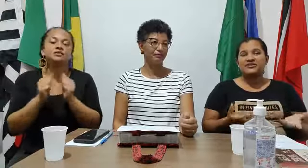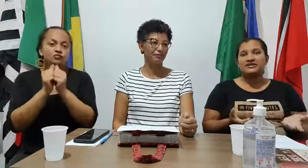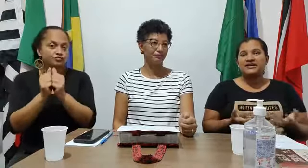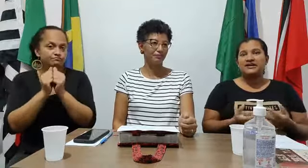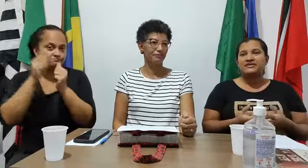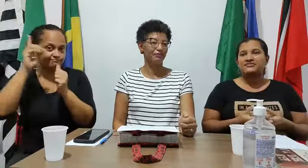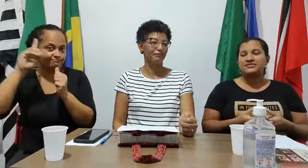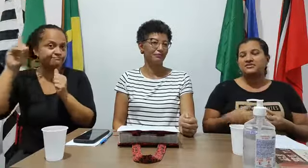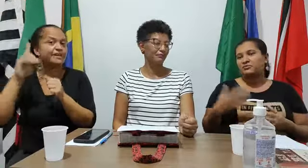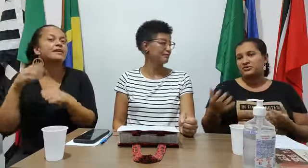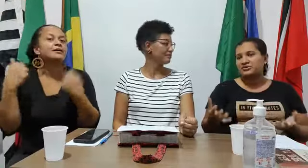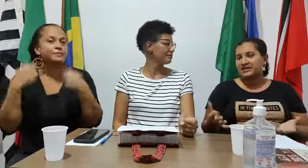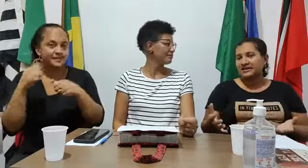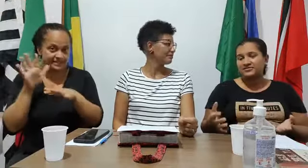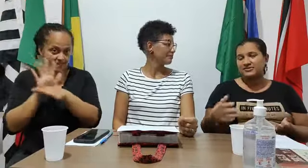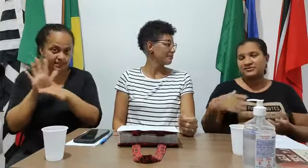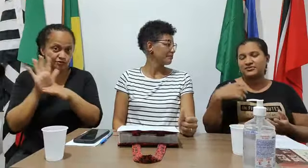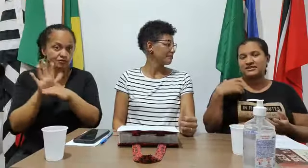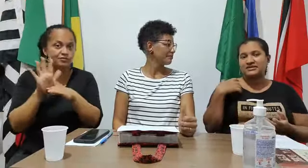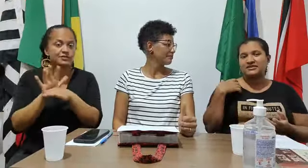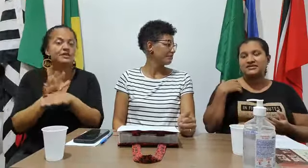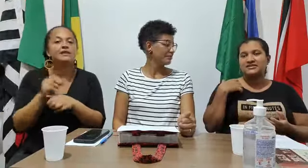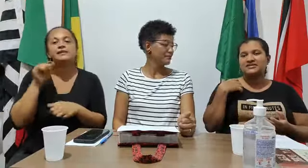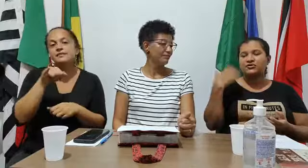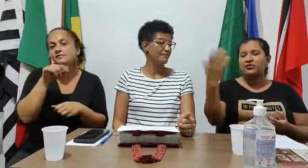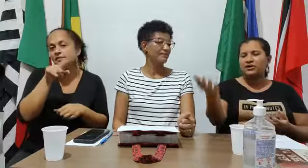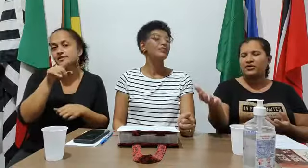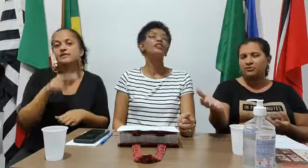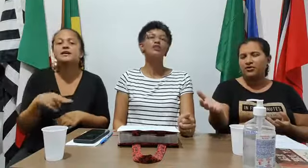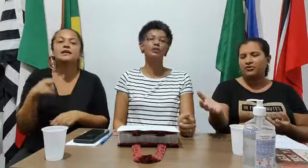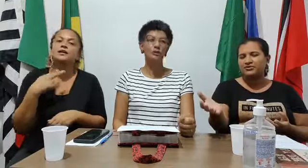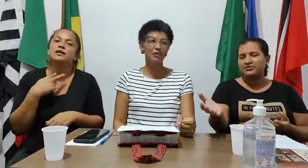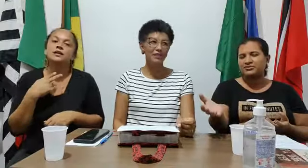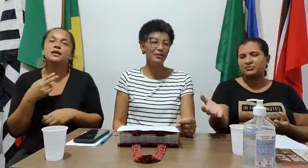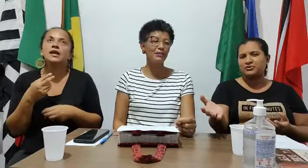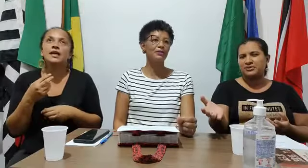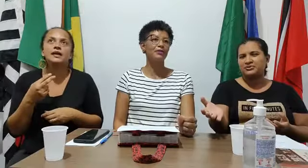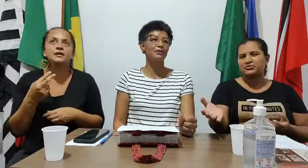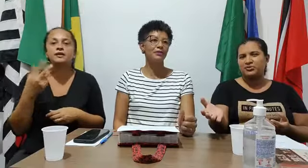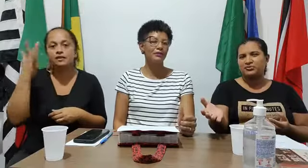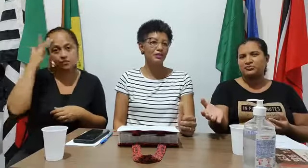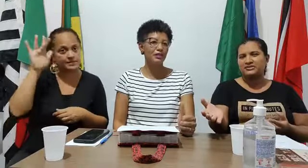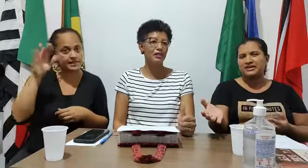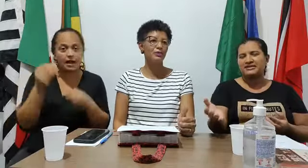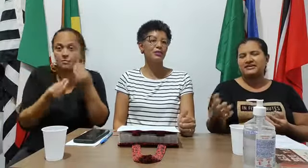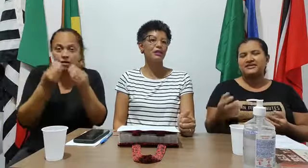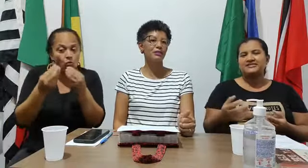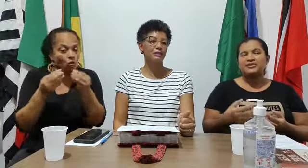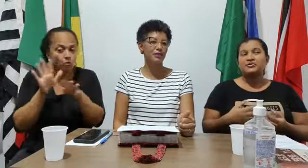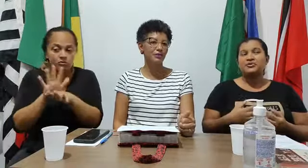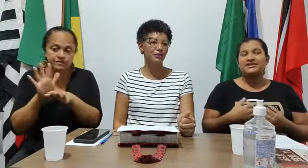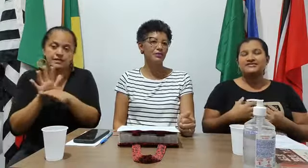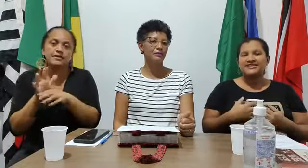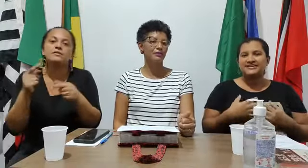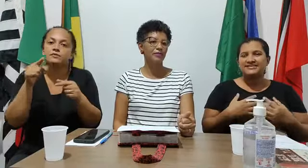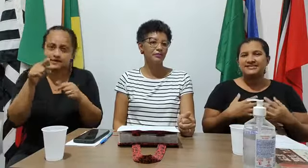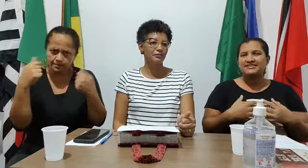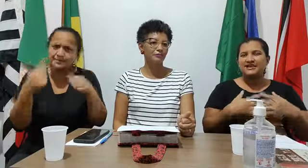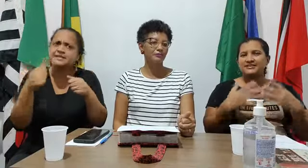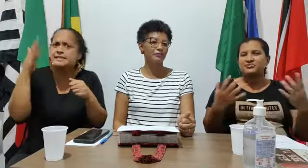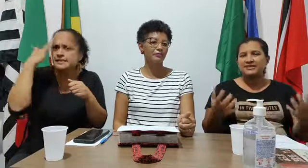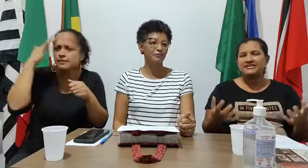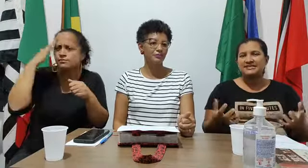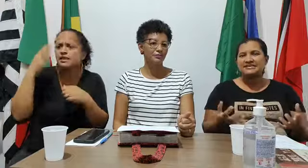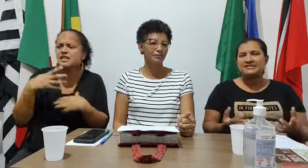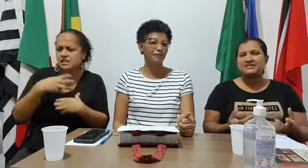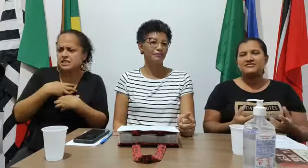de auxiliar, você não pode auxiliar se você não conseguir se colocar um pouco dentro do problema do outro, né? Isso mesmo. Então a mulher tem esse